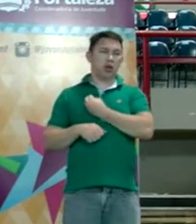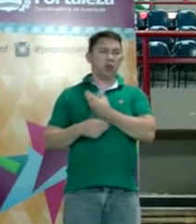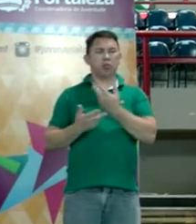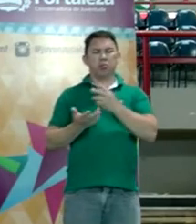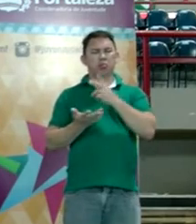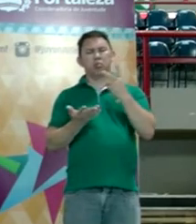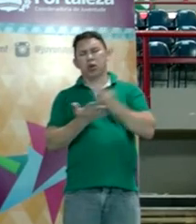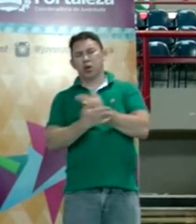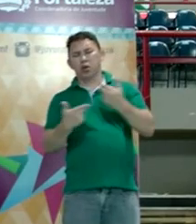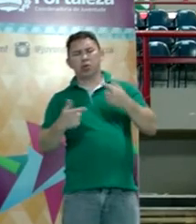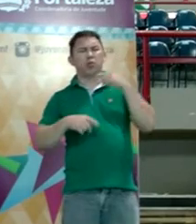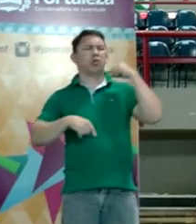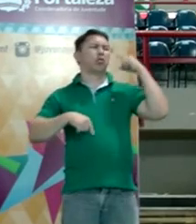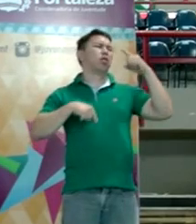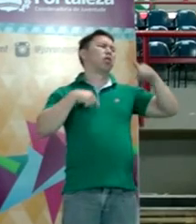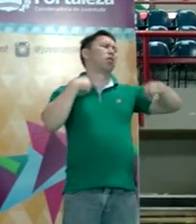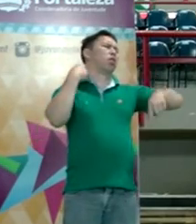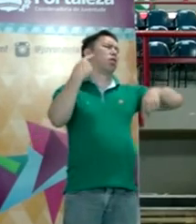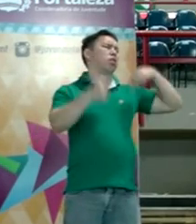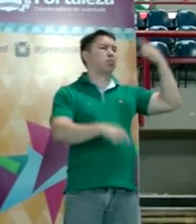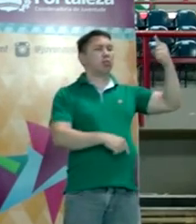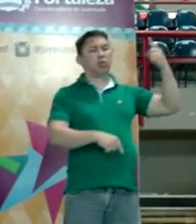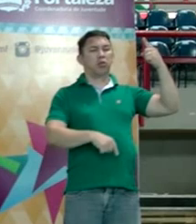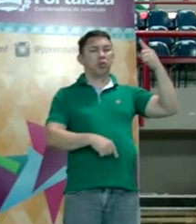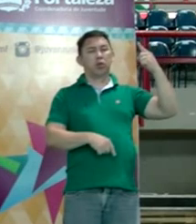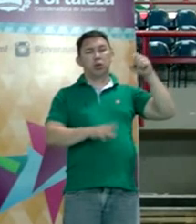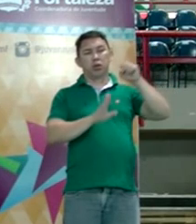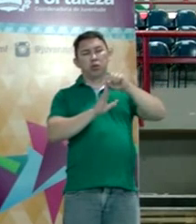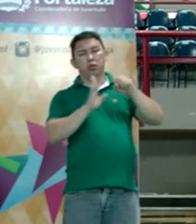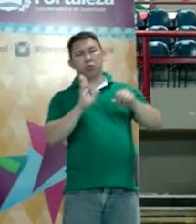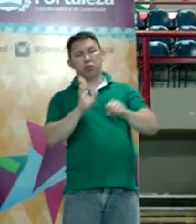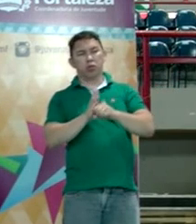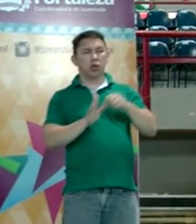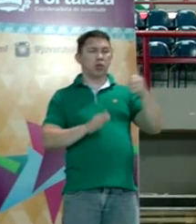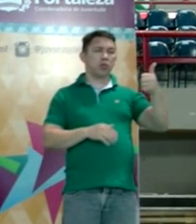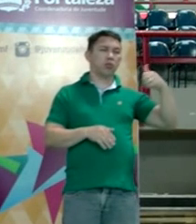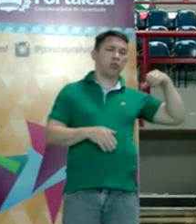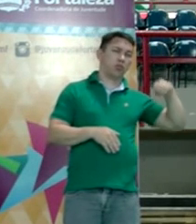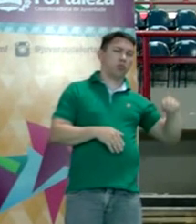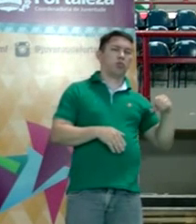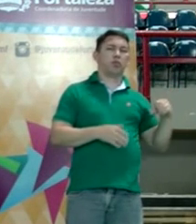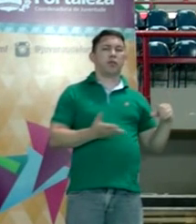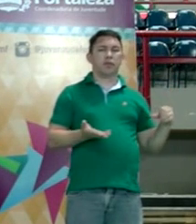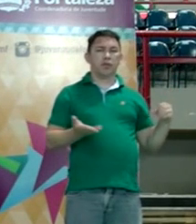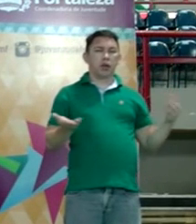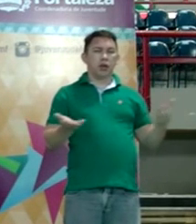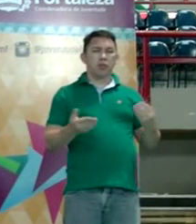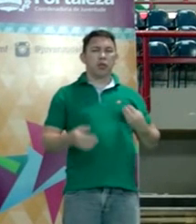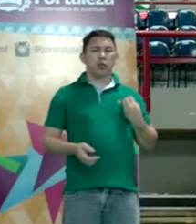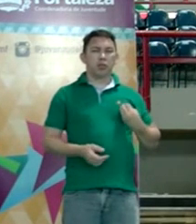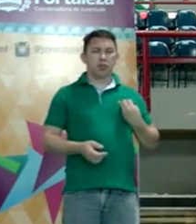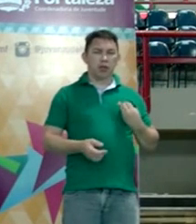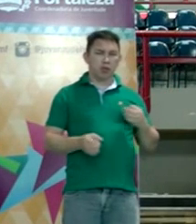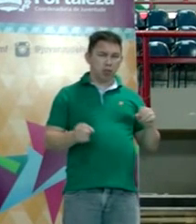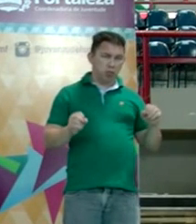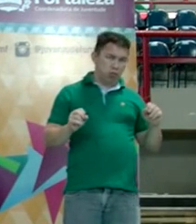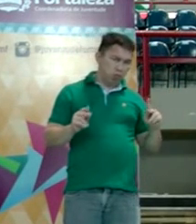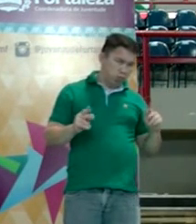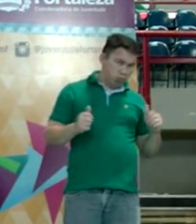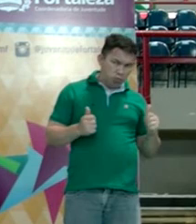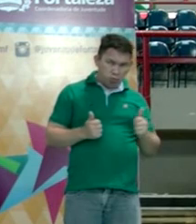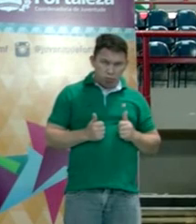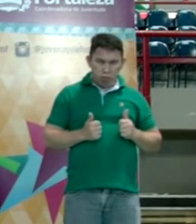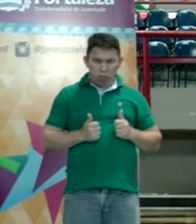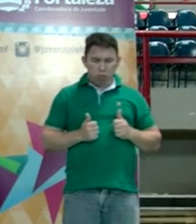Então aconteceu, mas isso já depois do século XIX. Né? Então uma coisa mais, digamos, mais atual. Ok? Então